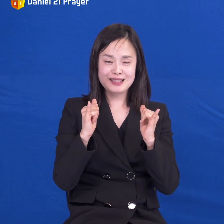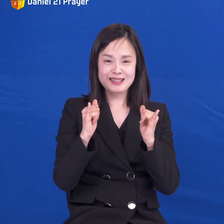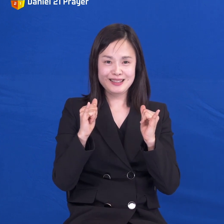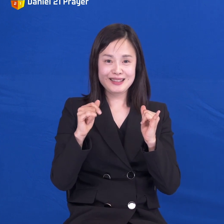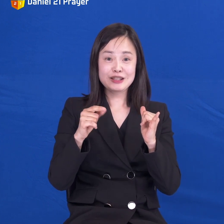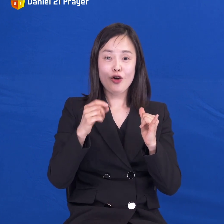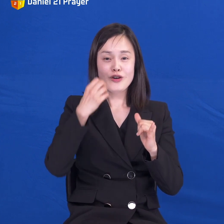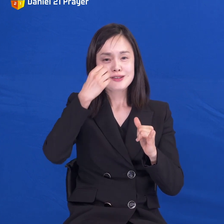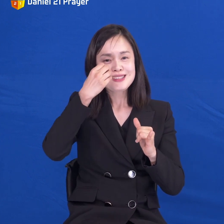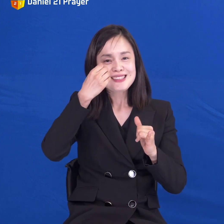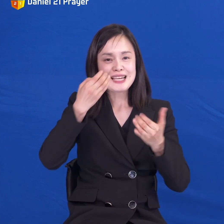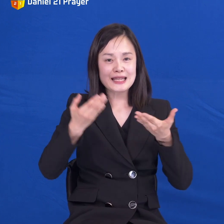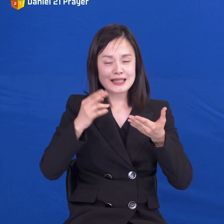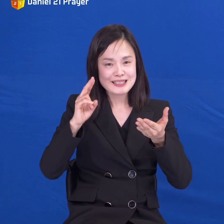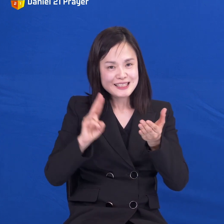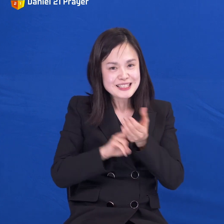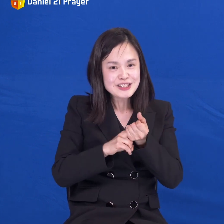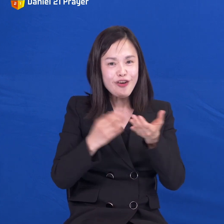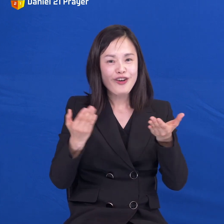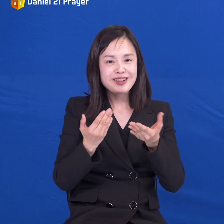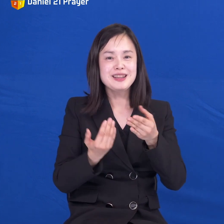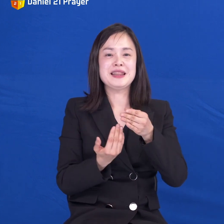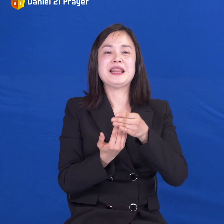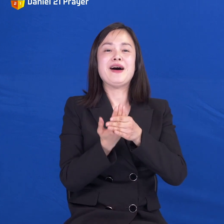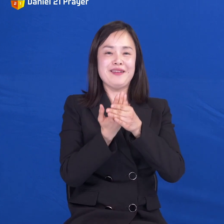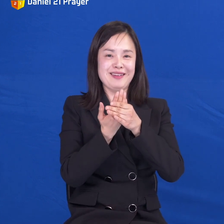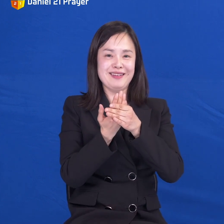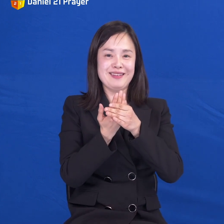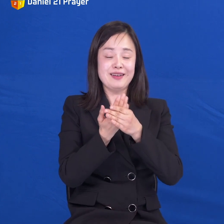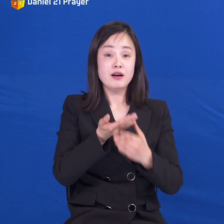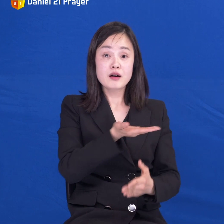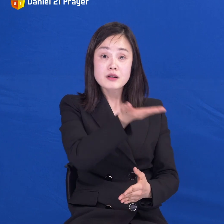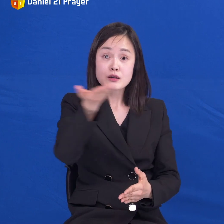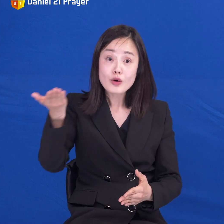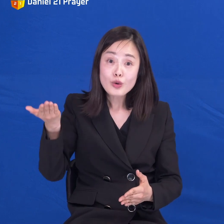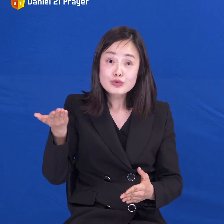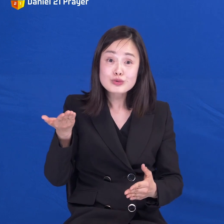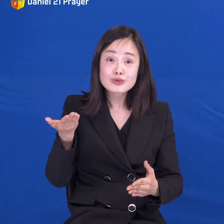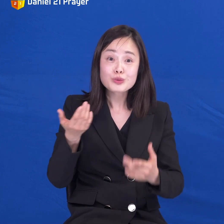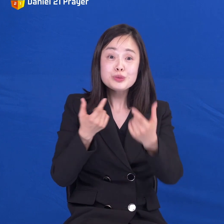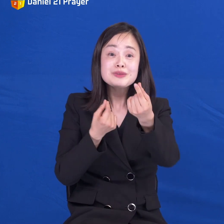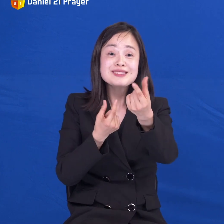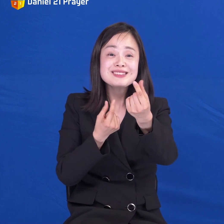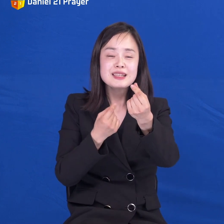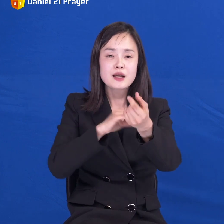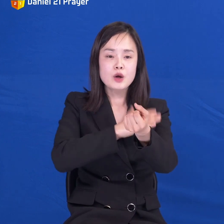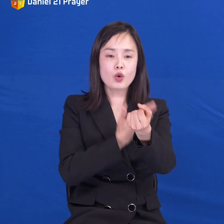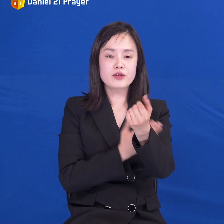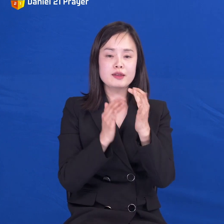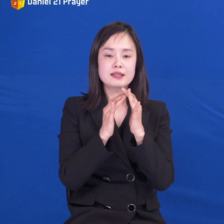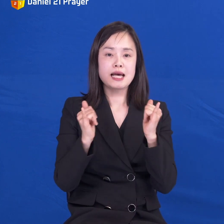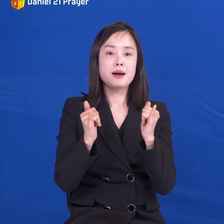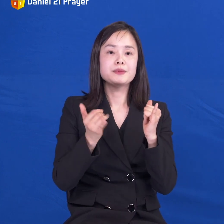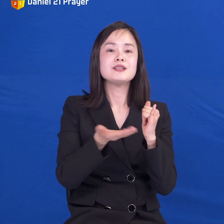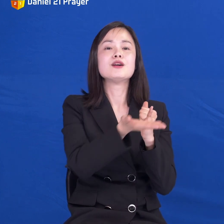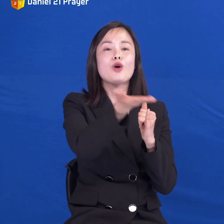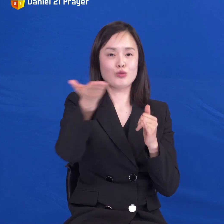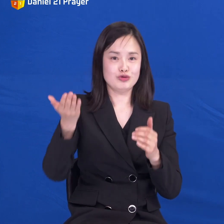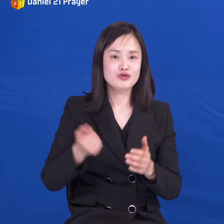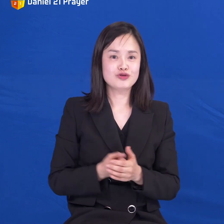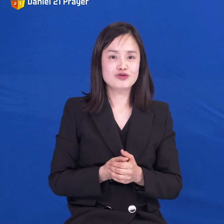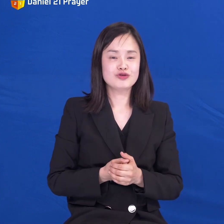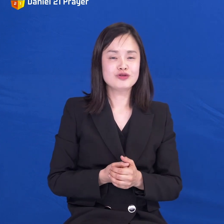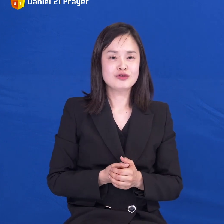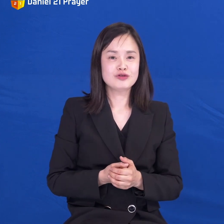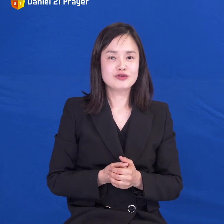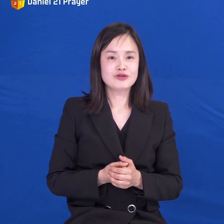권능을 주셨습니다. 여러분들이 오늘 권능의 사람들입니다. 남이 아니고 여러분이에요. 오늘 주님의